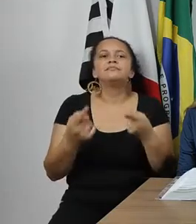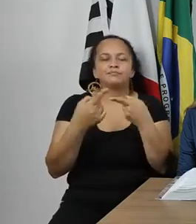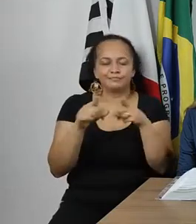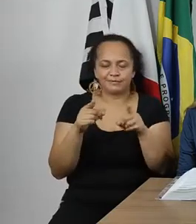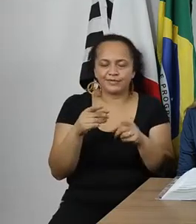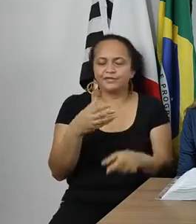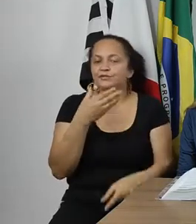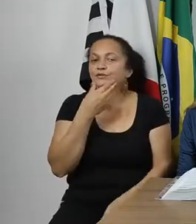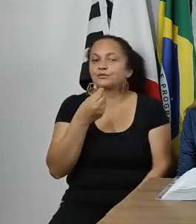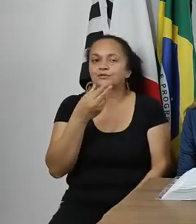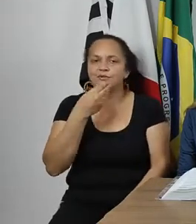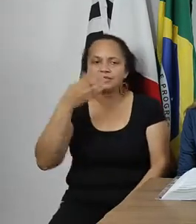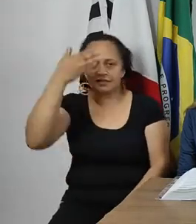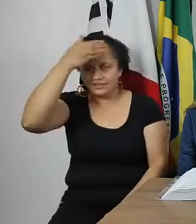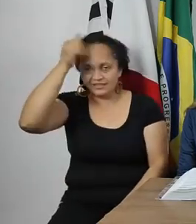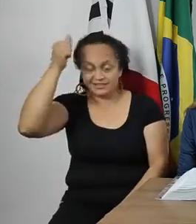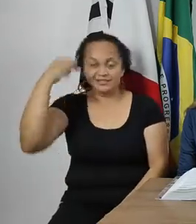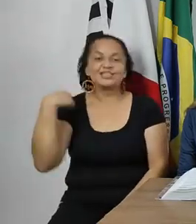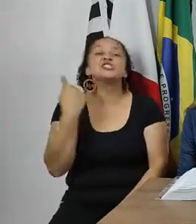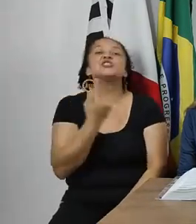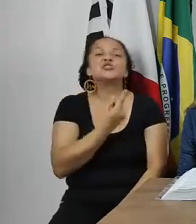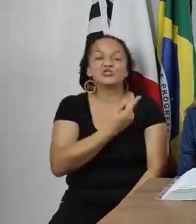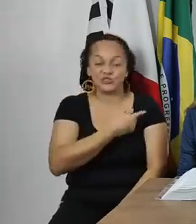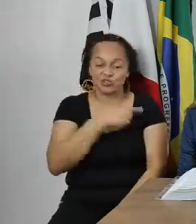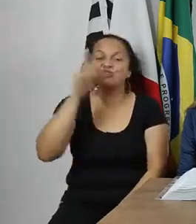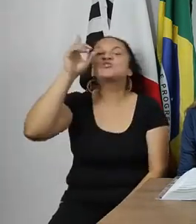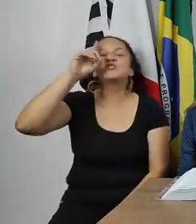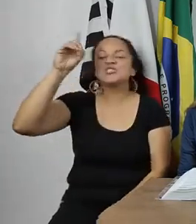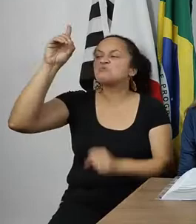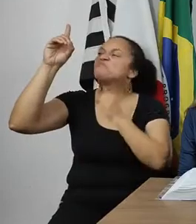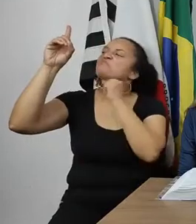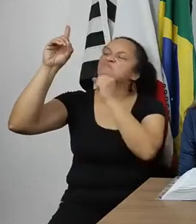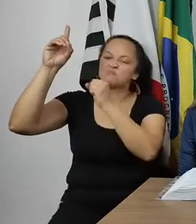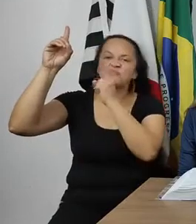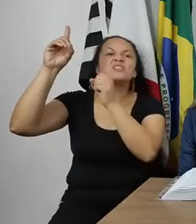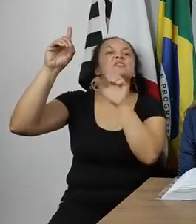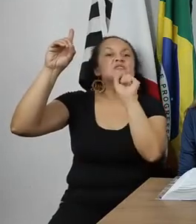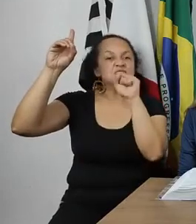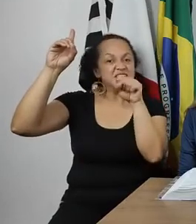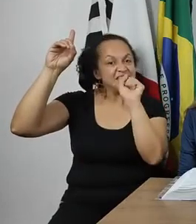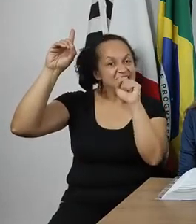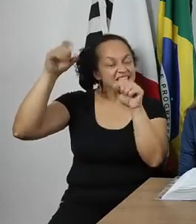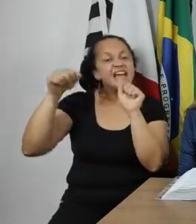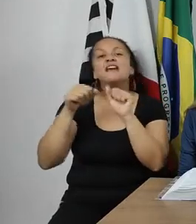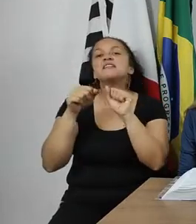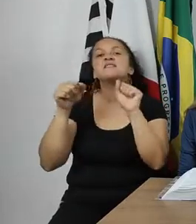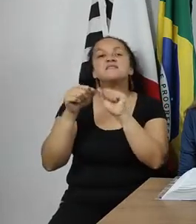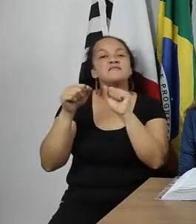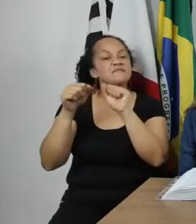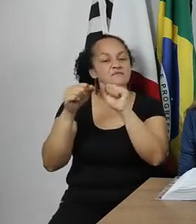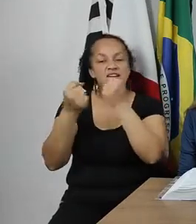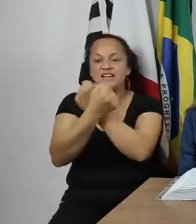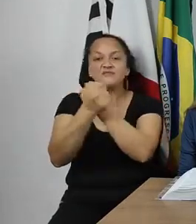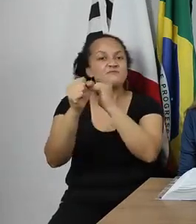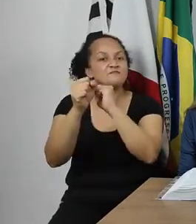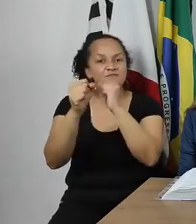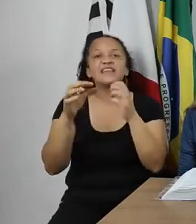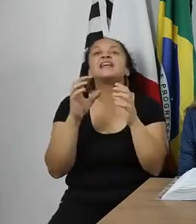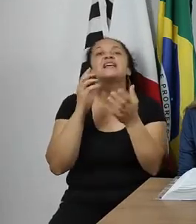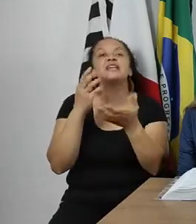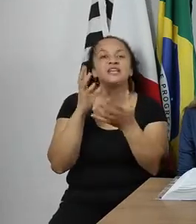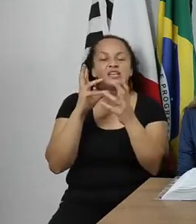esquece que nosso Deus é poderoso, é Deus do impossível, e ele olha todas as